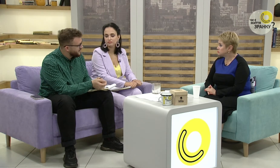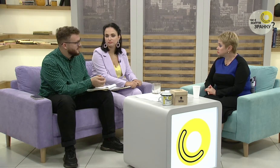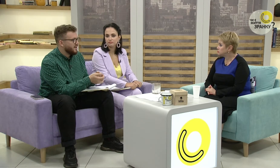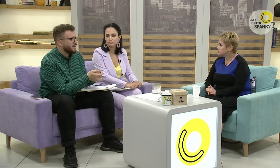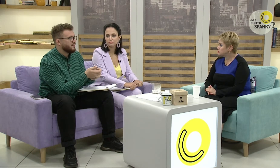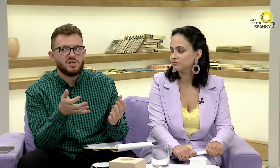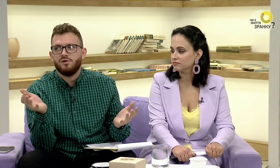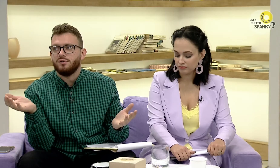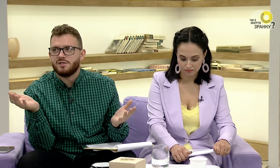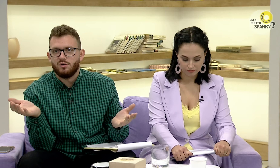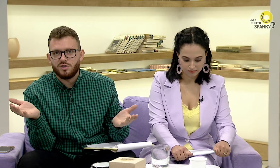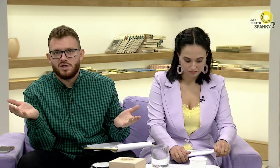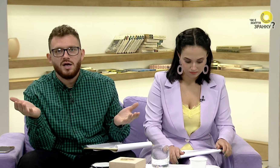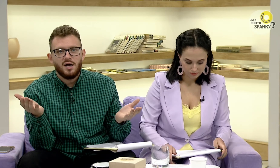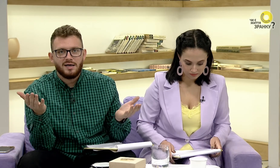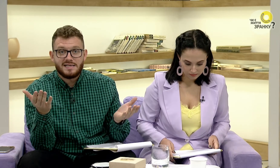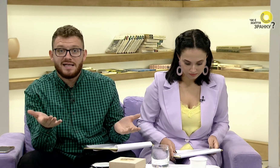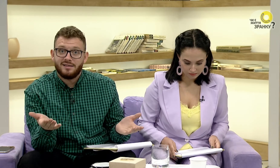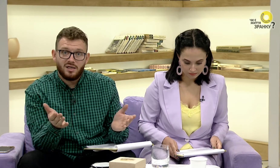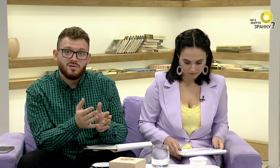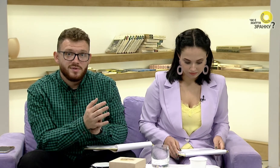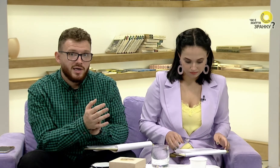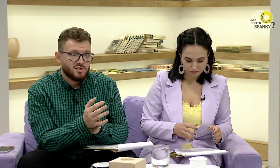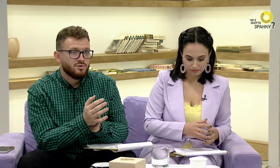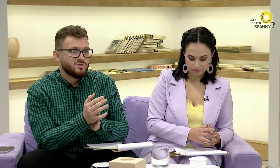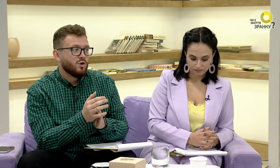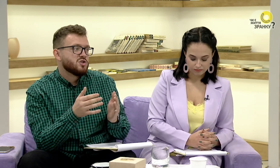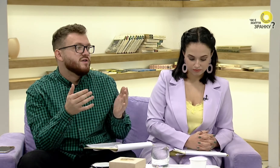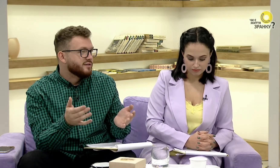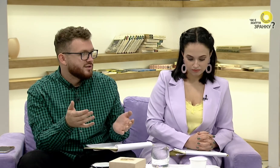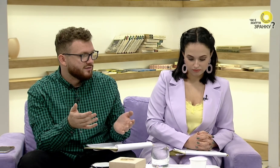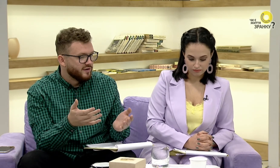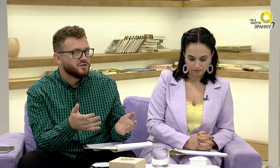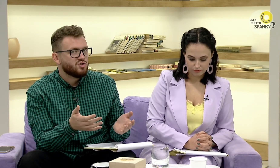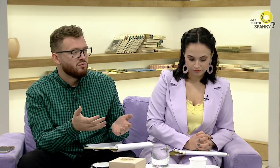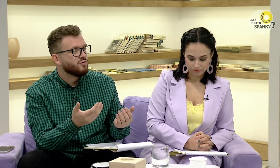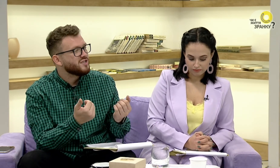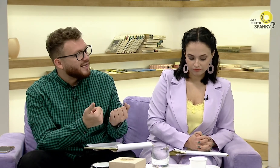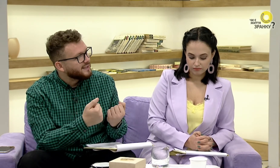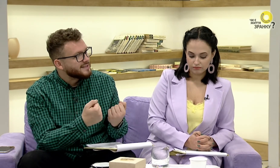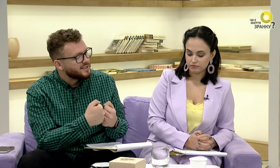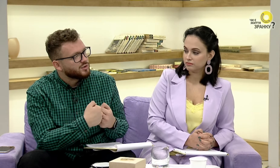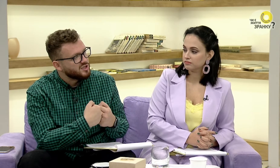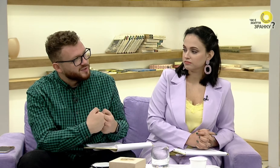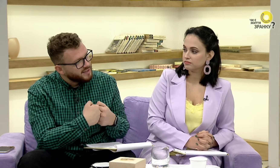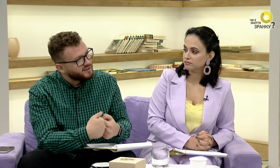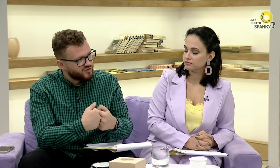місті, можливо, хтось захоче стати таким спеціалістом, хтось захоче вивчити цю мову. Чи є такі центри у Дніпрі, які